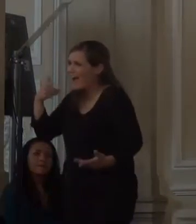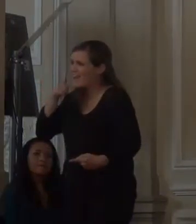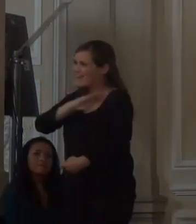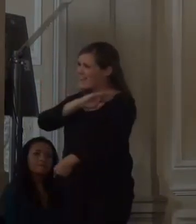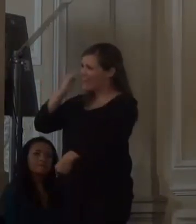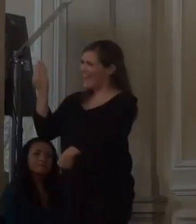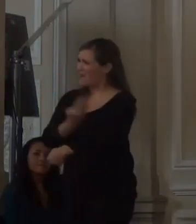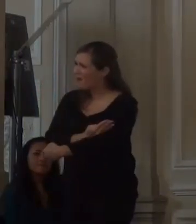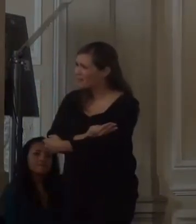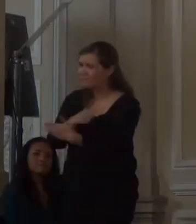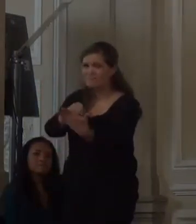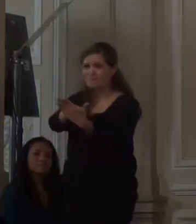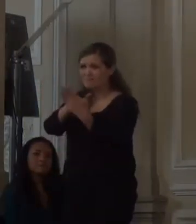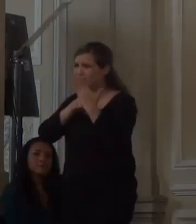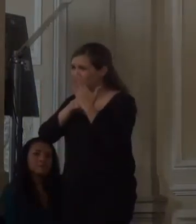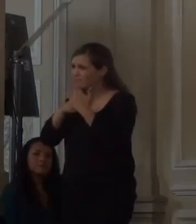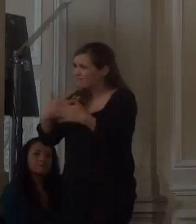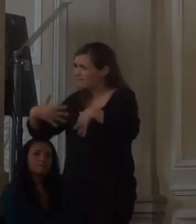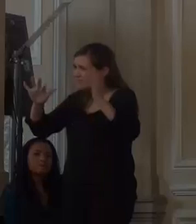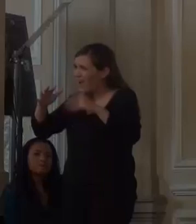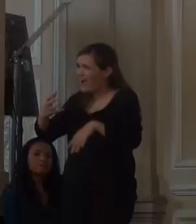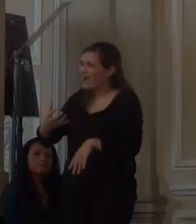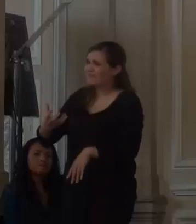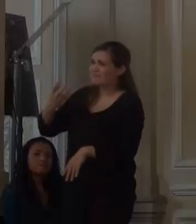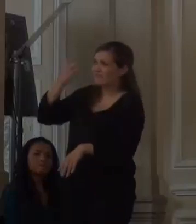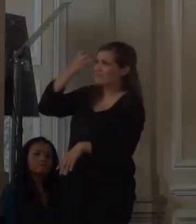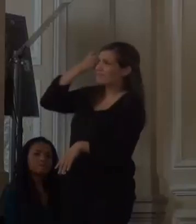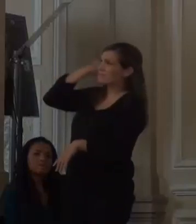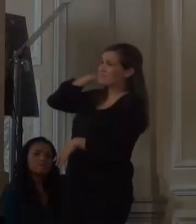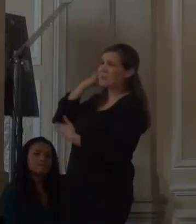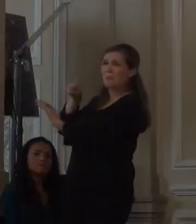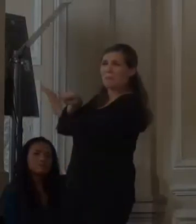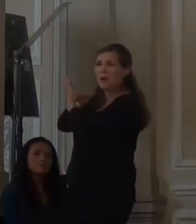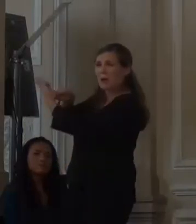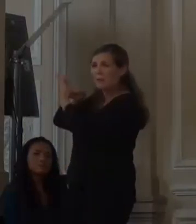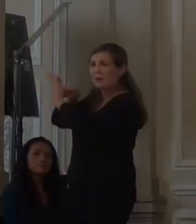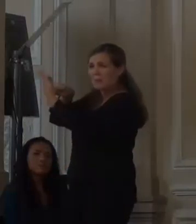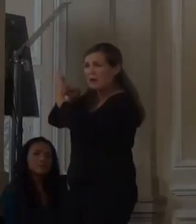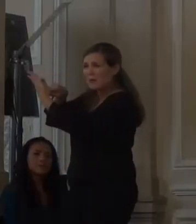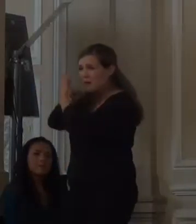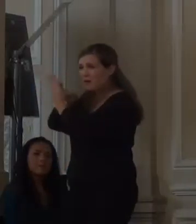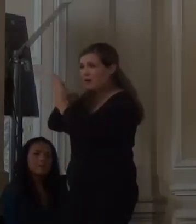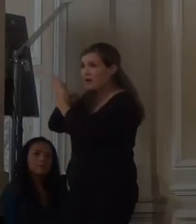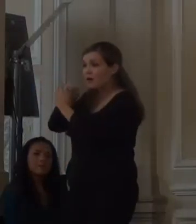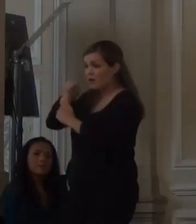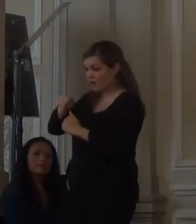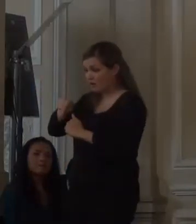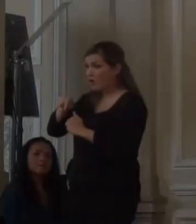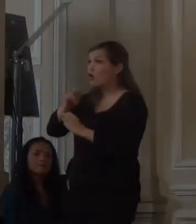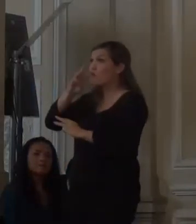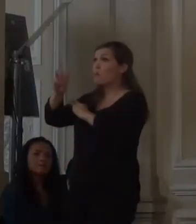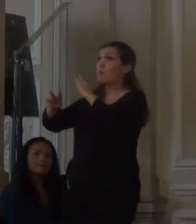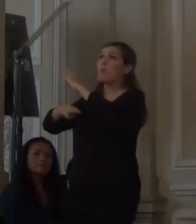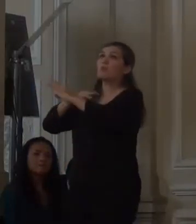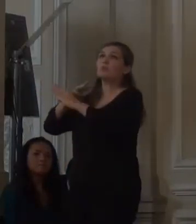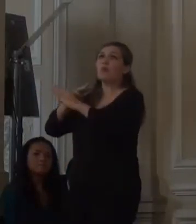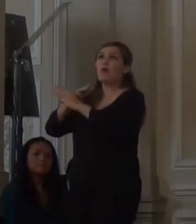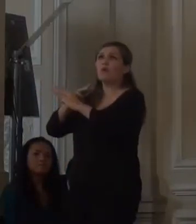lo comprueba la historia. Este mundo no sería el mismo, para citar un